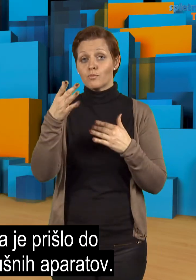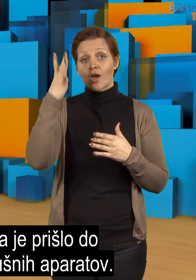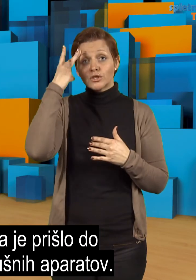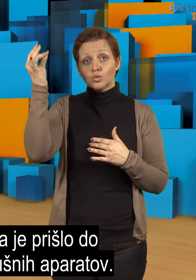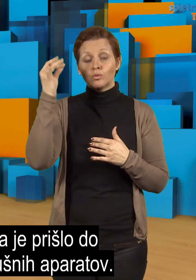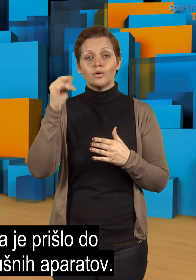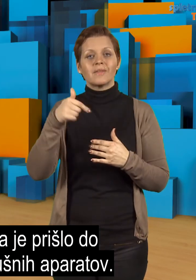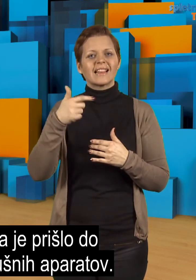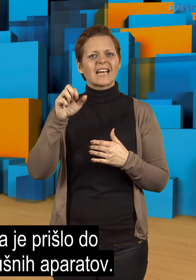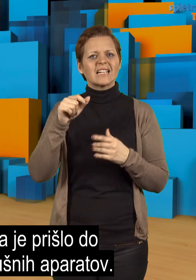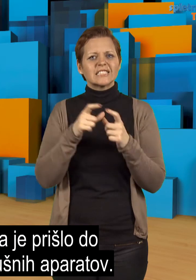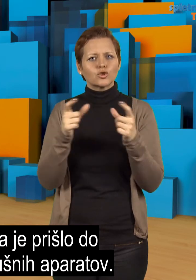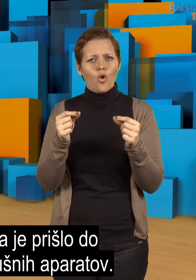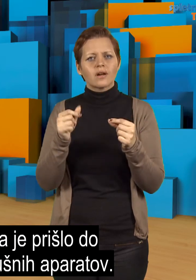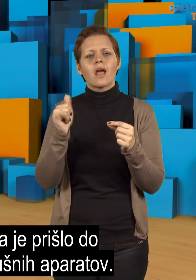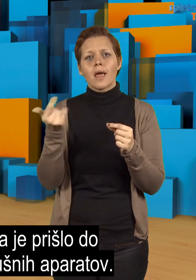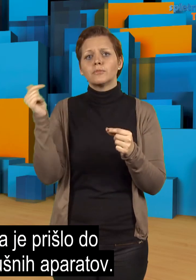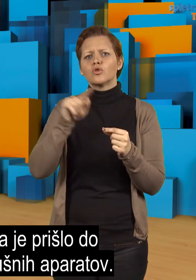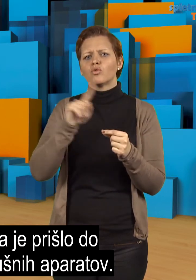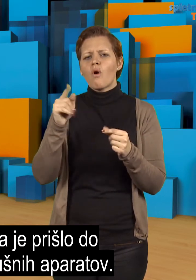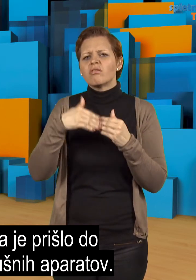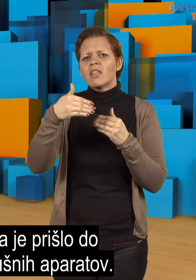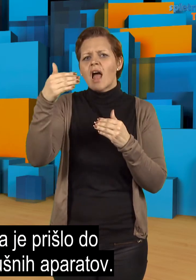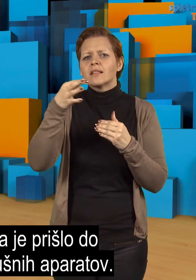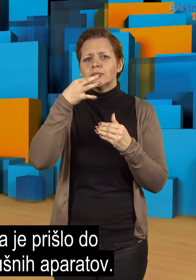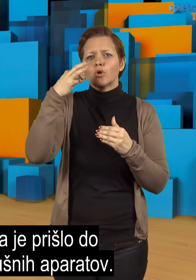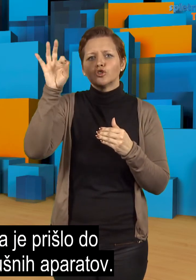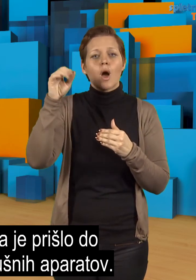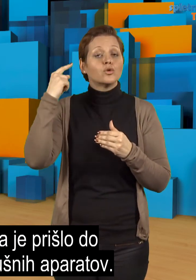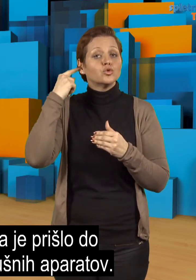Po izumu tranzistorja je prišlo do nadaljnjih izboljšav slušnih aparatov.